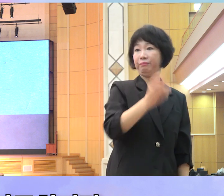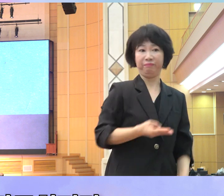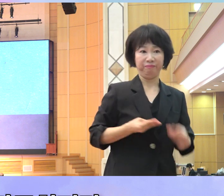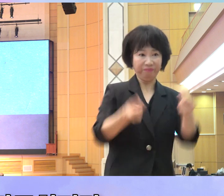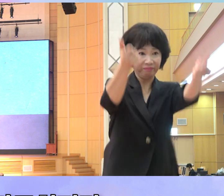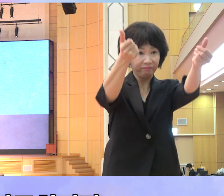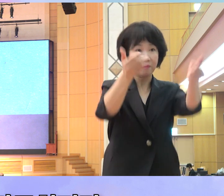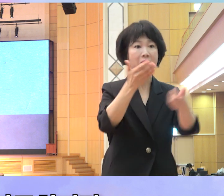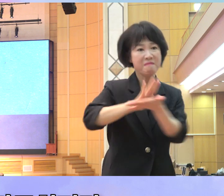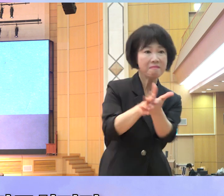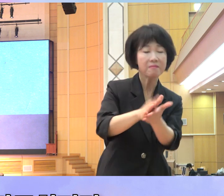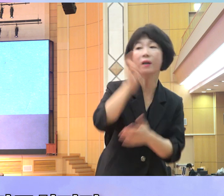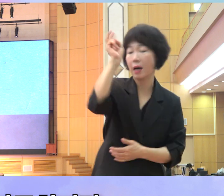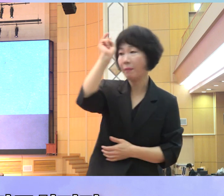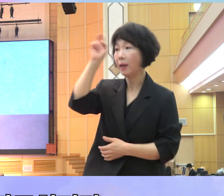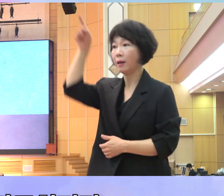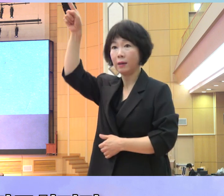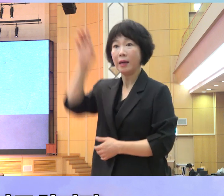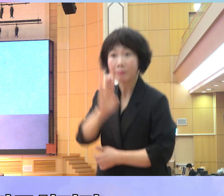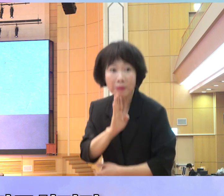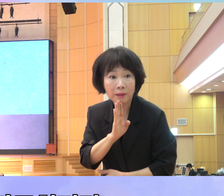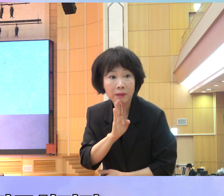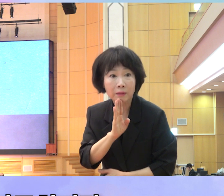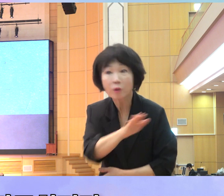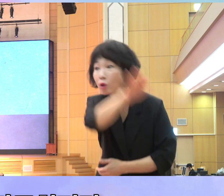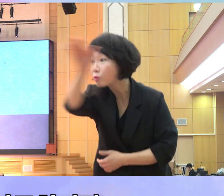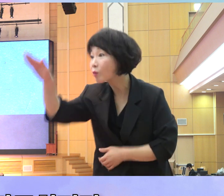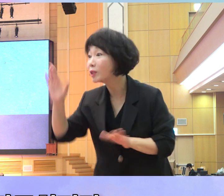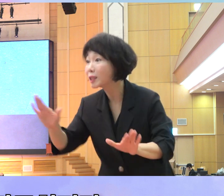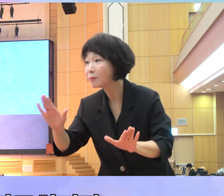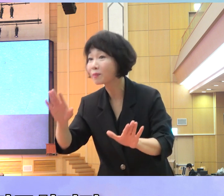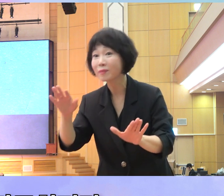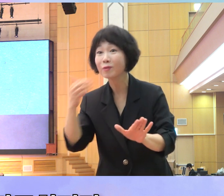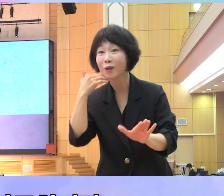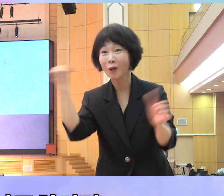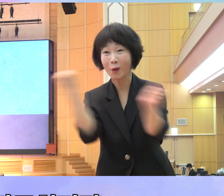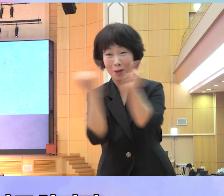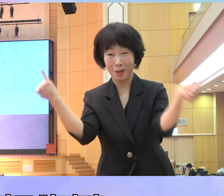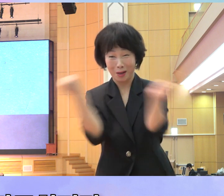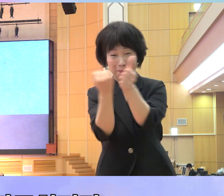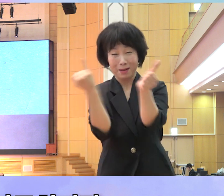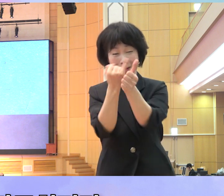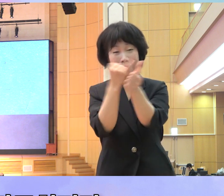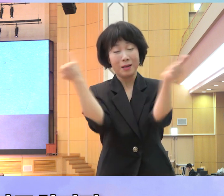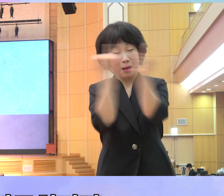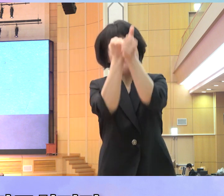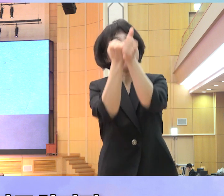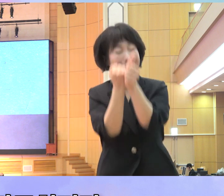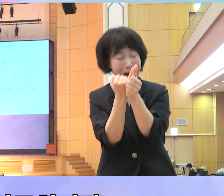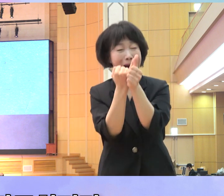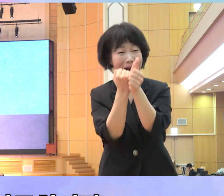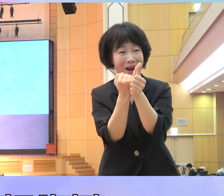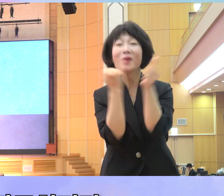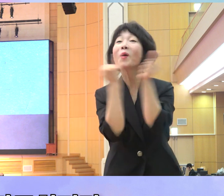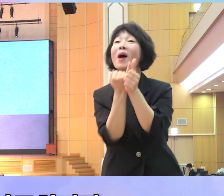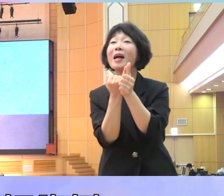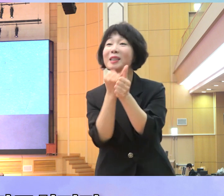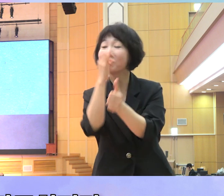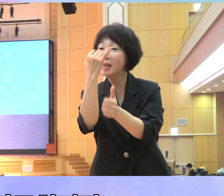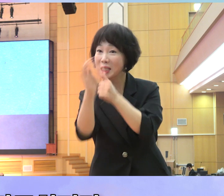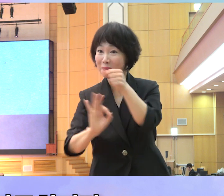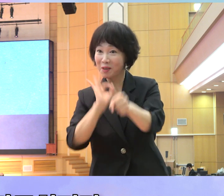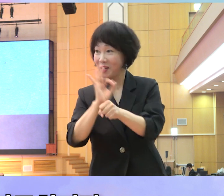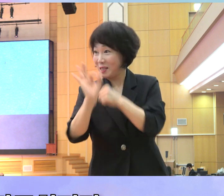한 10년 이상 이렇게 살잖아요. 10년, 20년 이렇게 살잖아요. 그러면 막 애틋함 이런 거는 없어요.